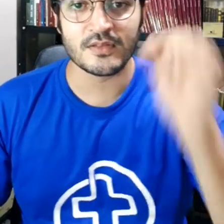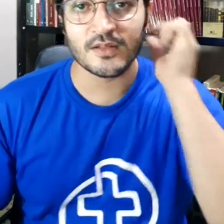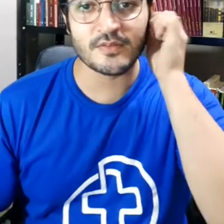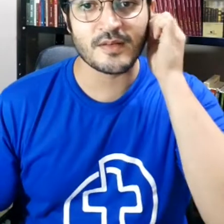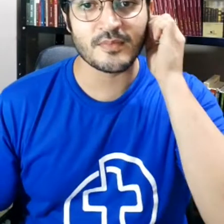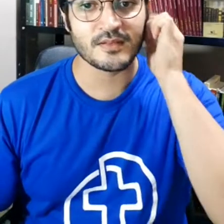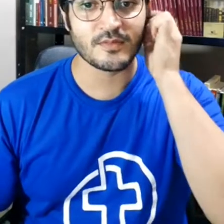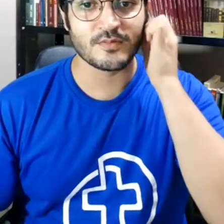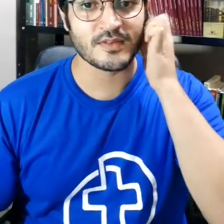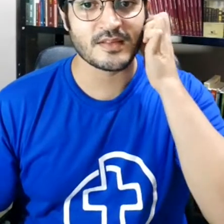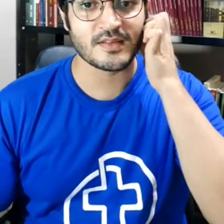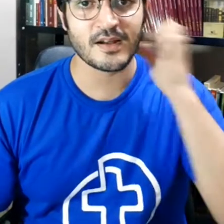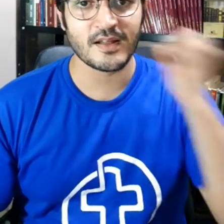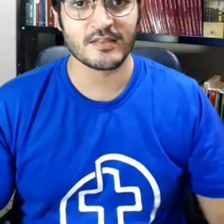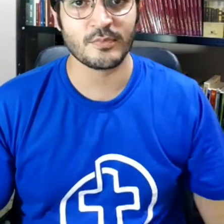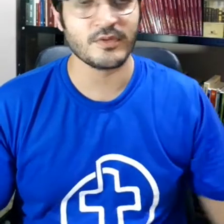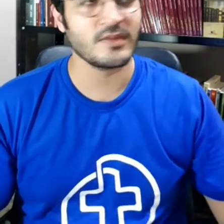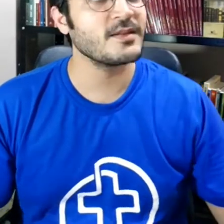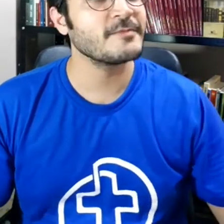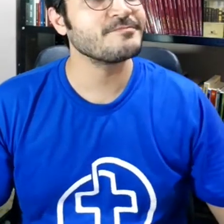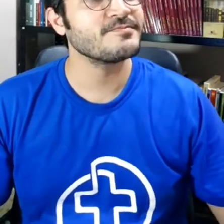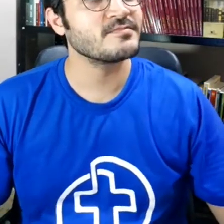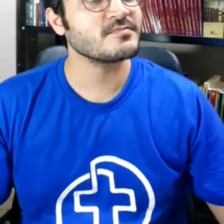adicionar novamente. Vamos ver se agora ela responde.